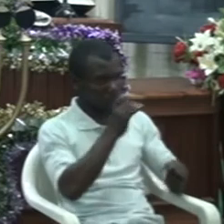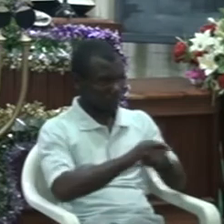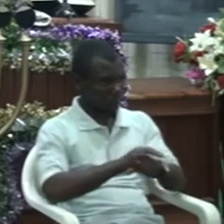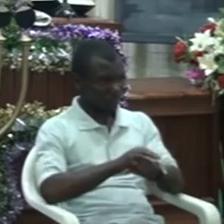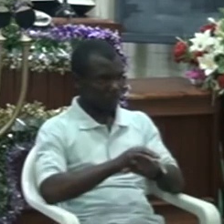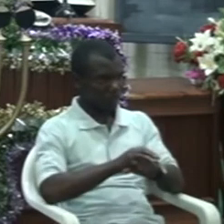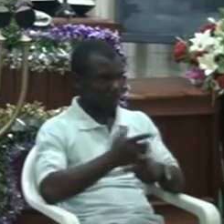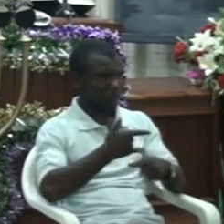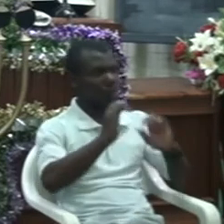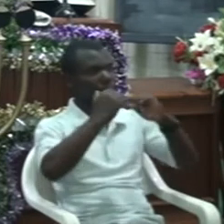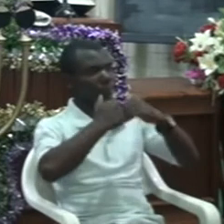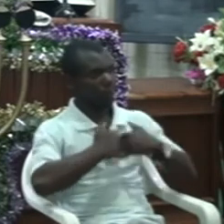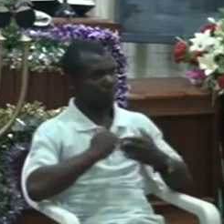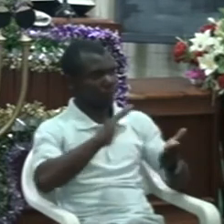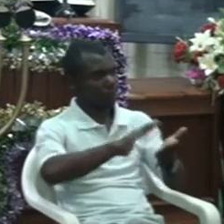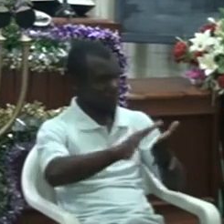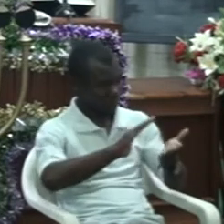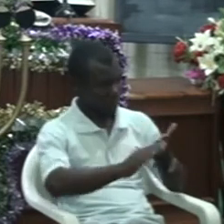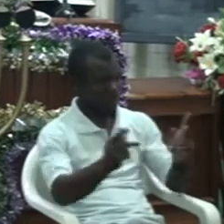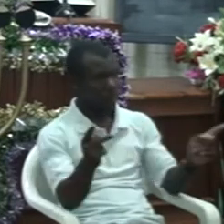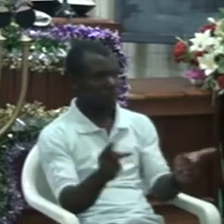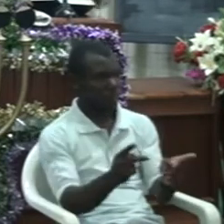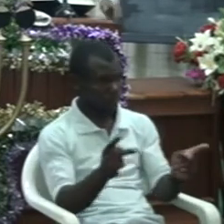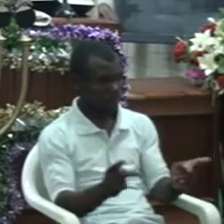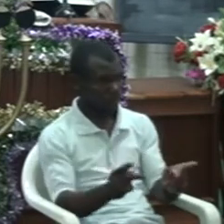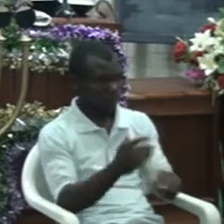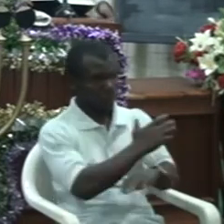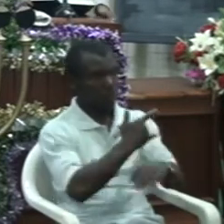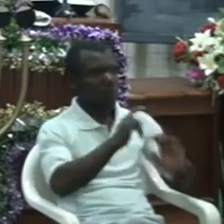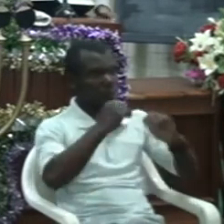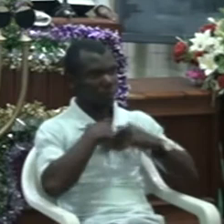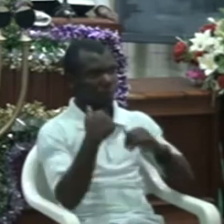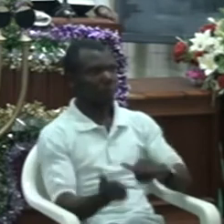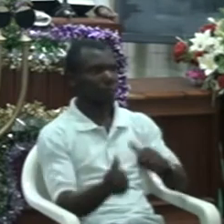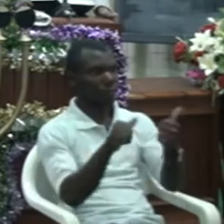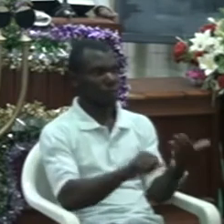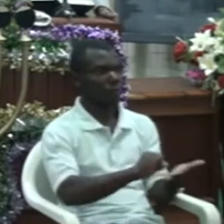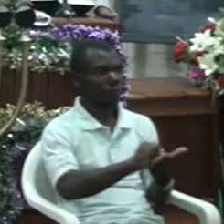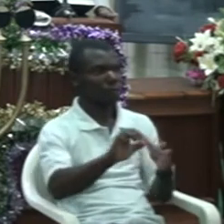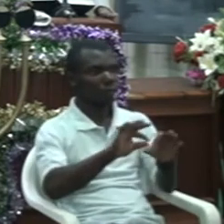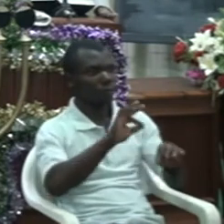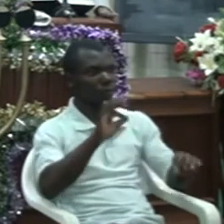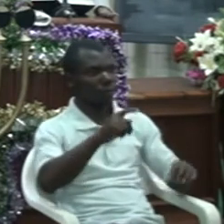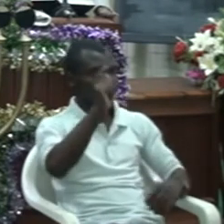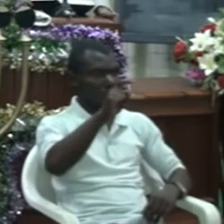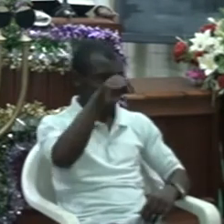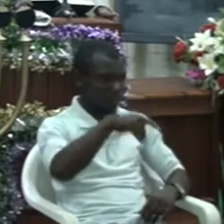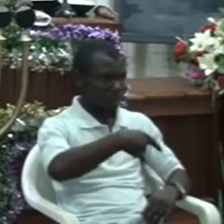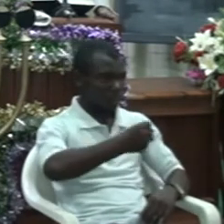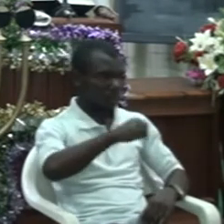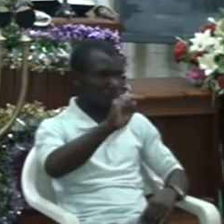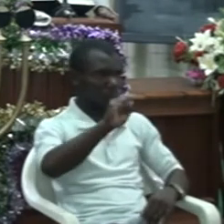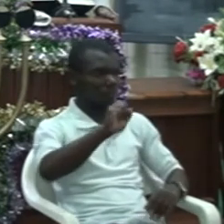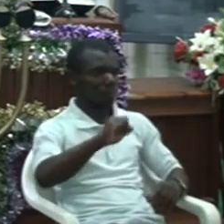cette promesse, il y a le pardon des péchés. Et il y a aussi le baptême du Saint-Esprit.